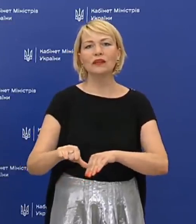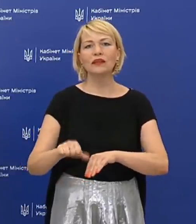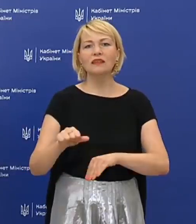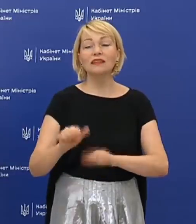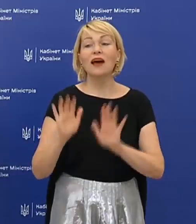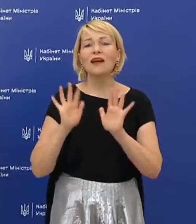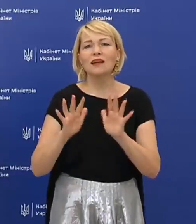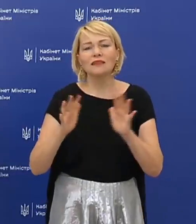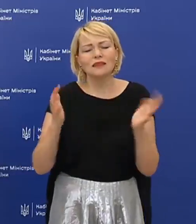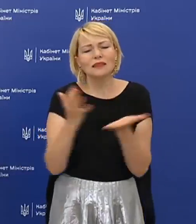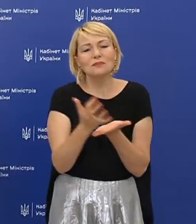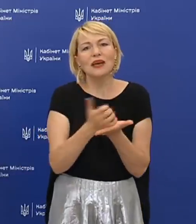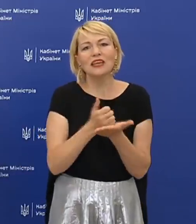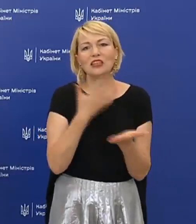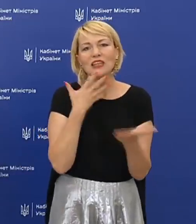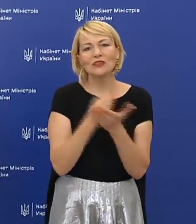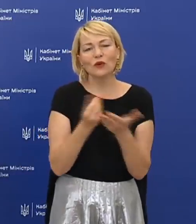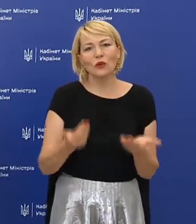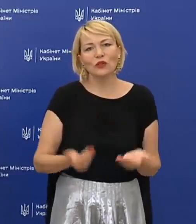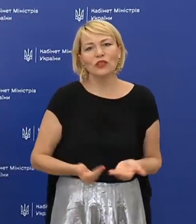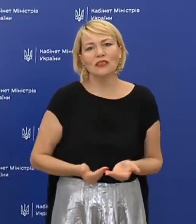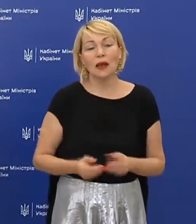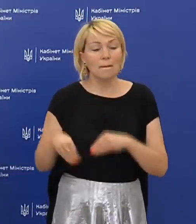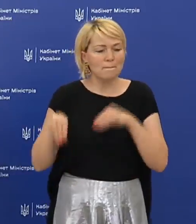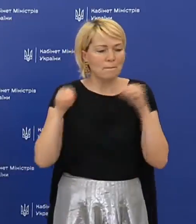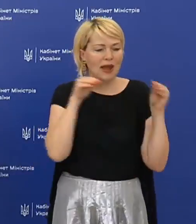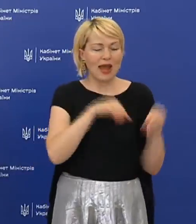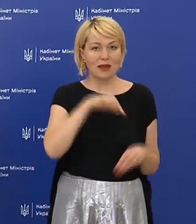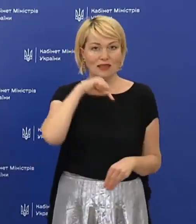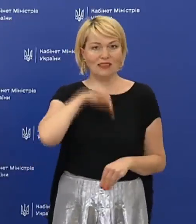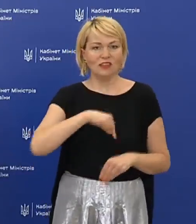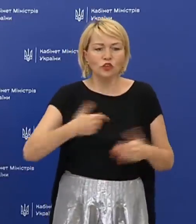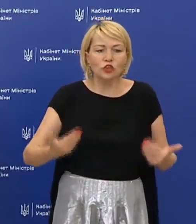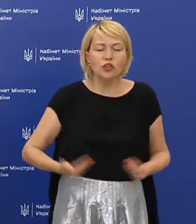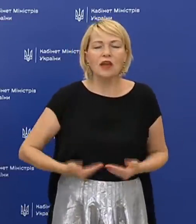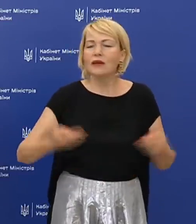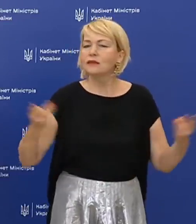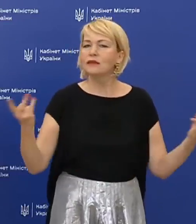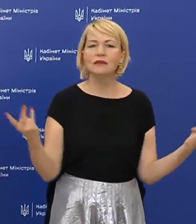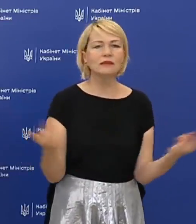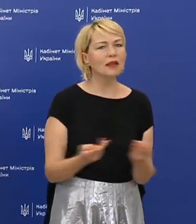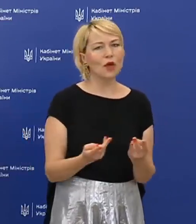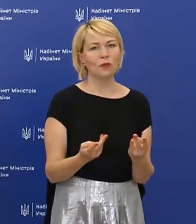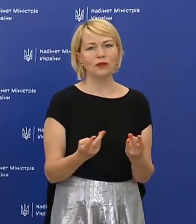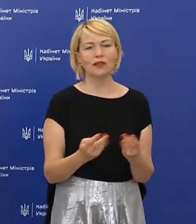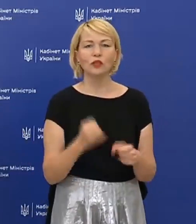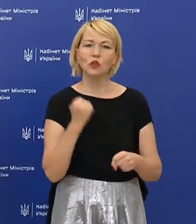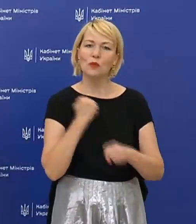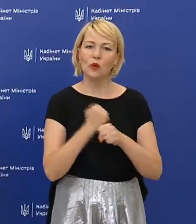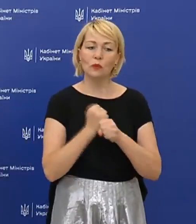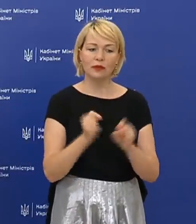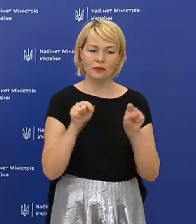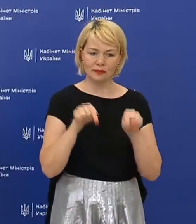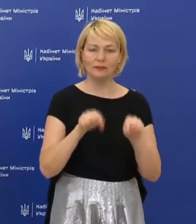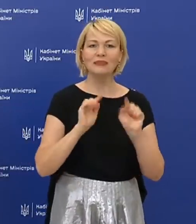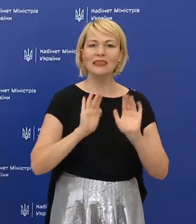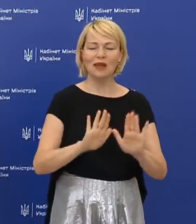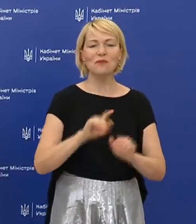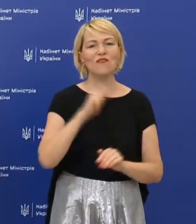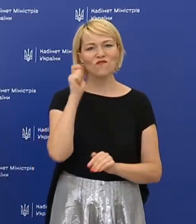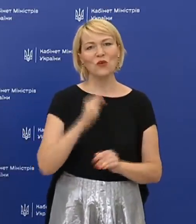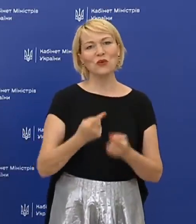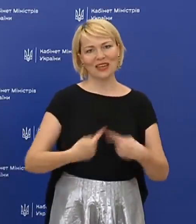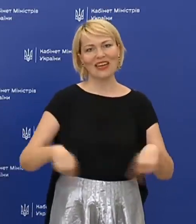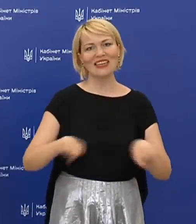заради збереження свого життя, тому що пересадка їм життєво необхідна, щоб вони її робили саме в Україні.